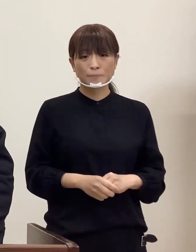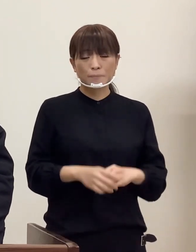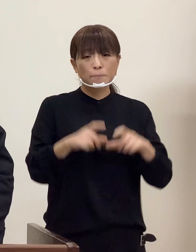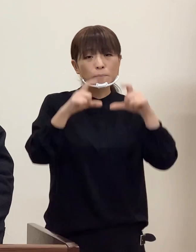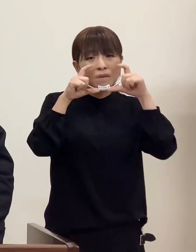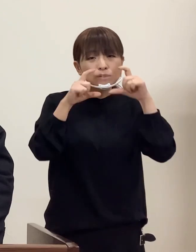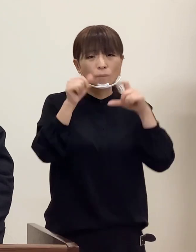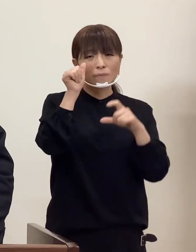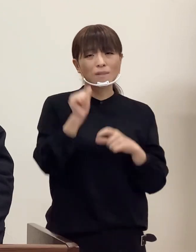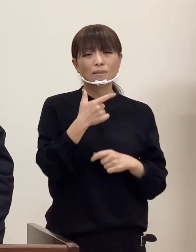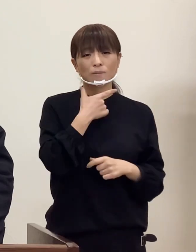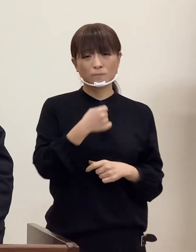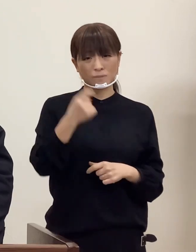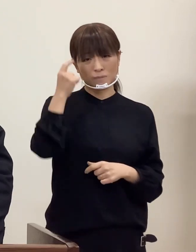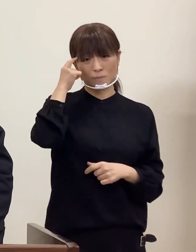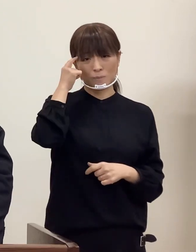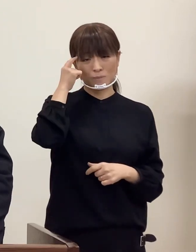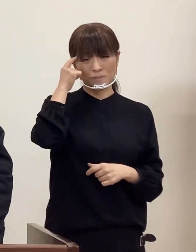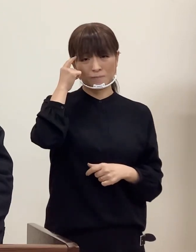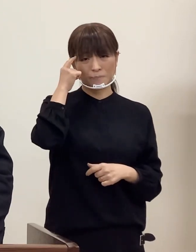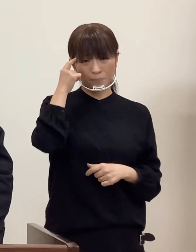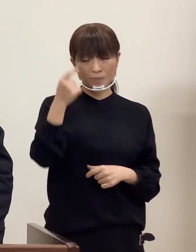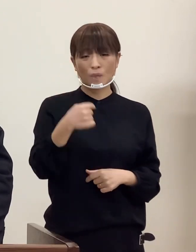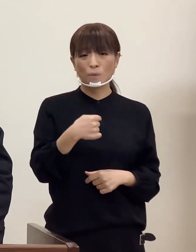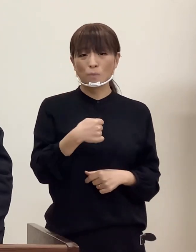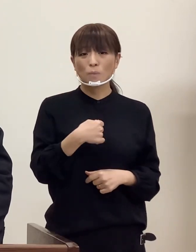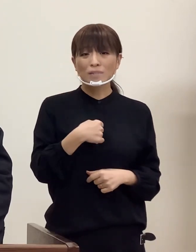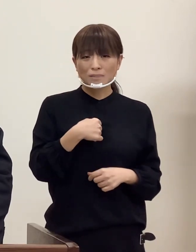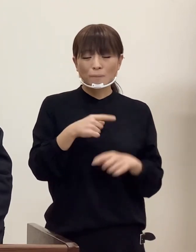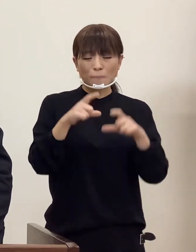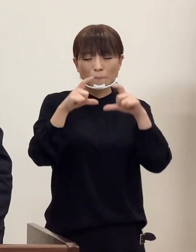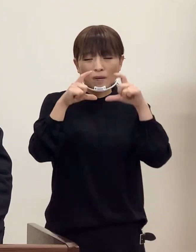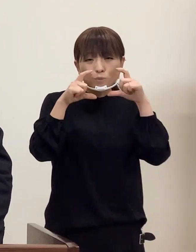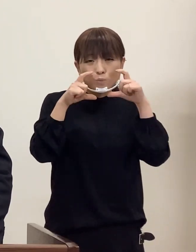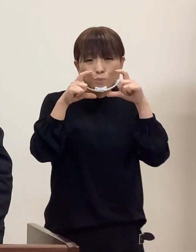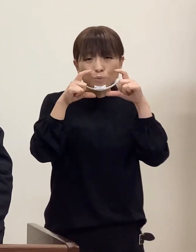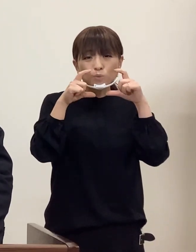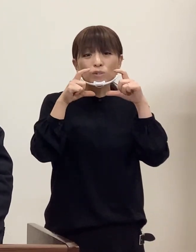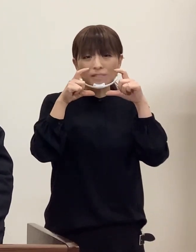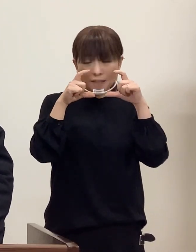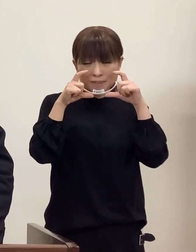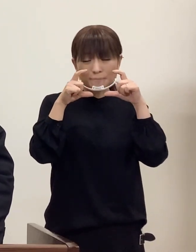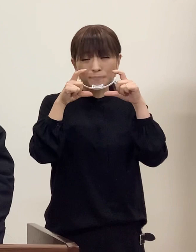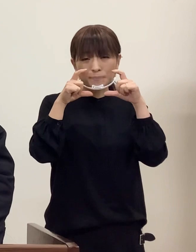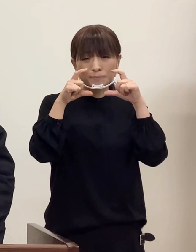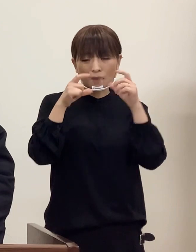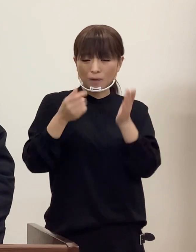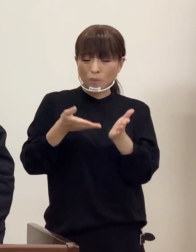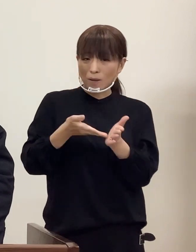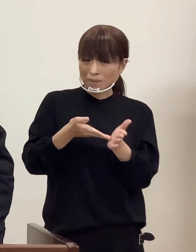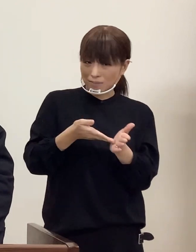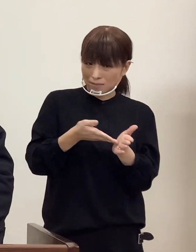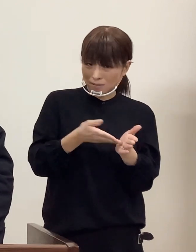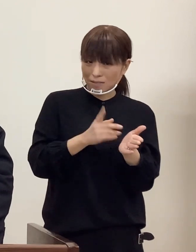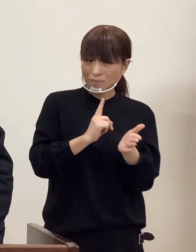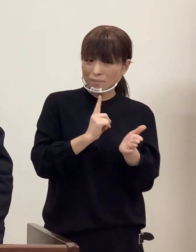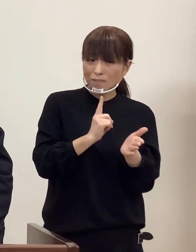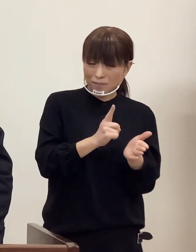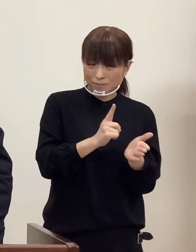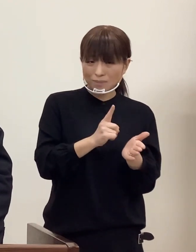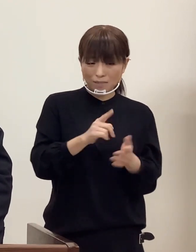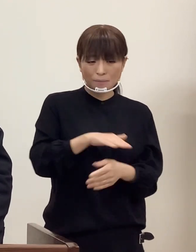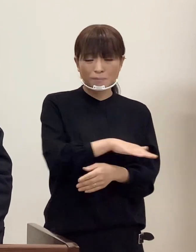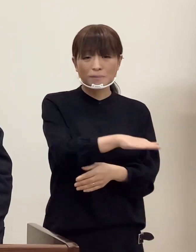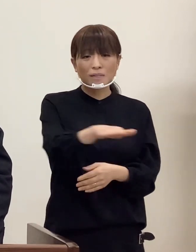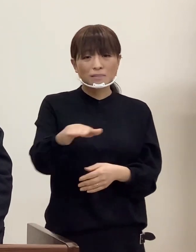ぜひ慣れていただきたいと思います。私もマスクをしたまま、お話をしたり、あるいは皆様